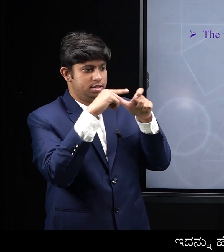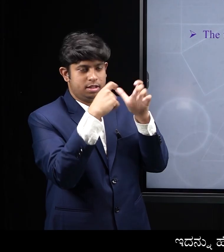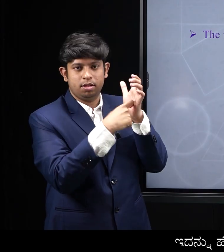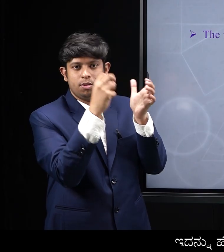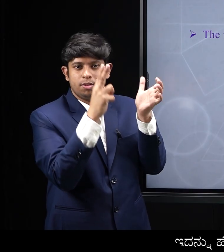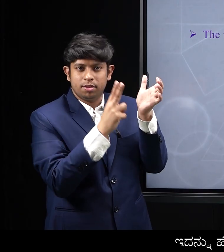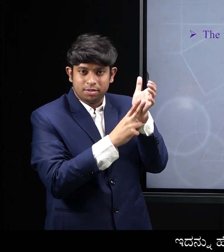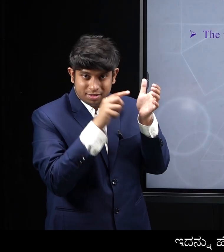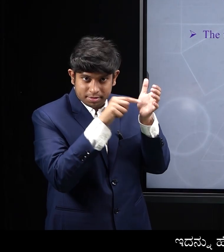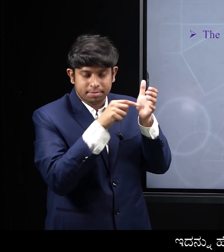ಸೂತ್ರ ಎಂದು ಕರೆಯುತ್ತಾರೆ.